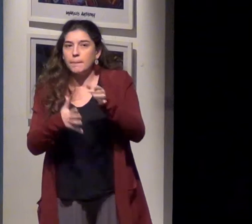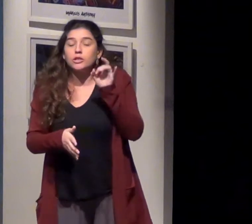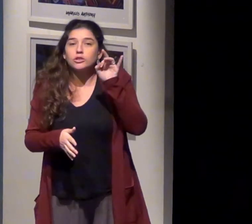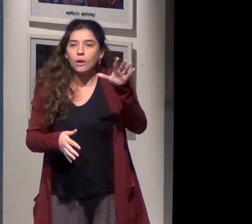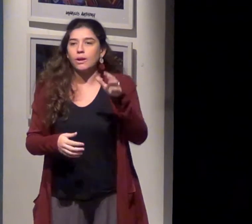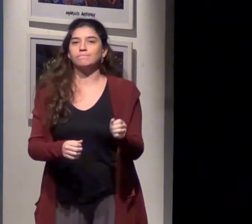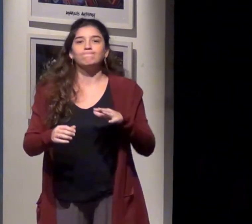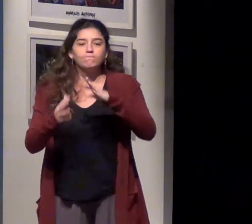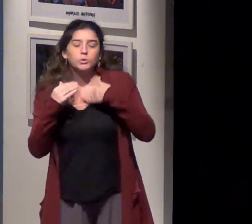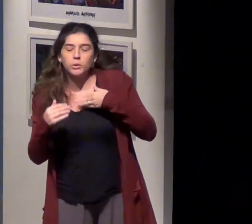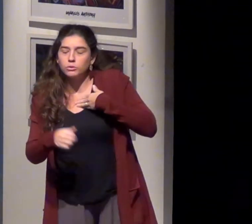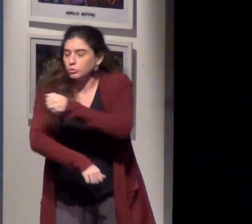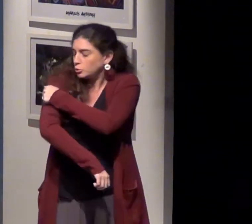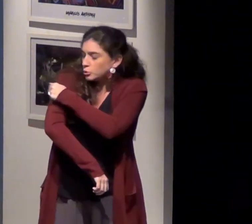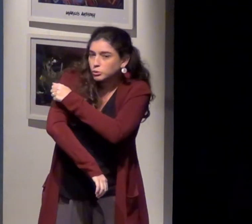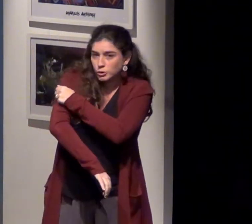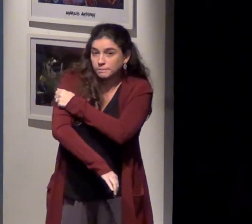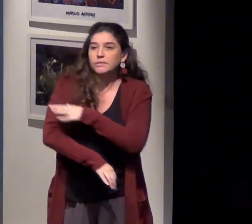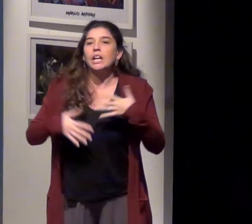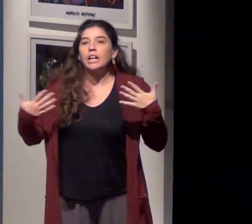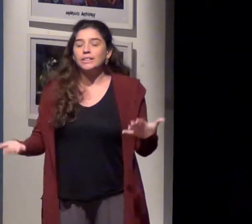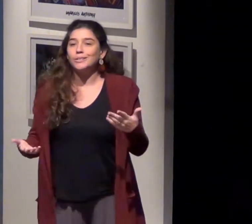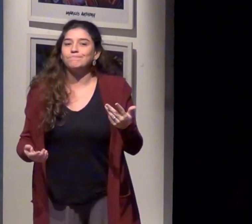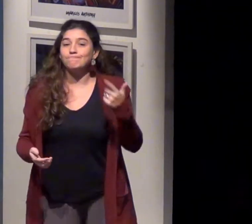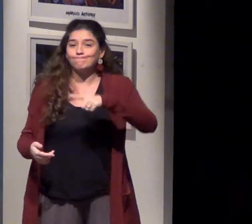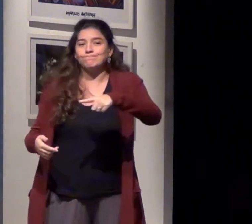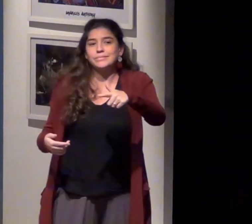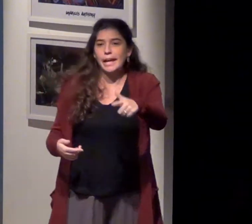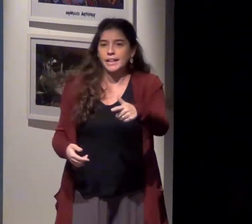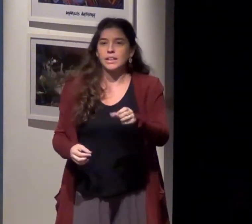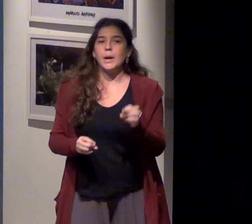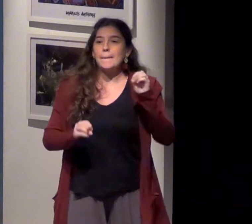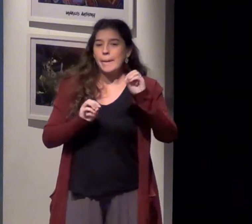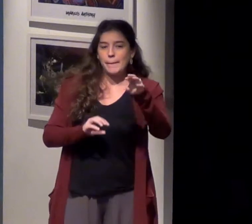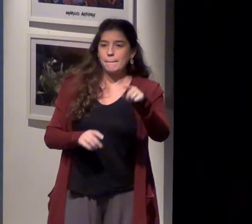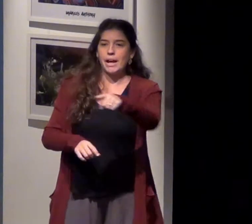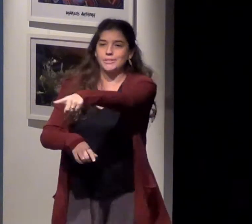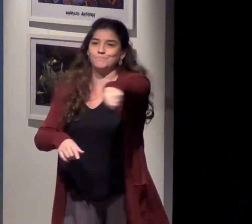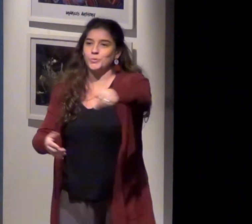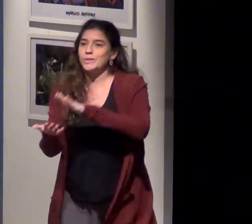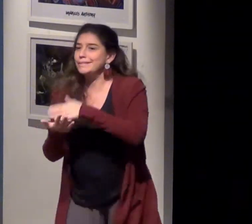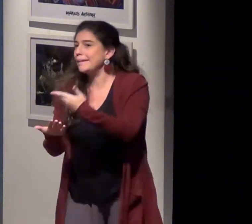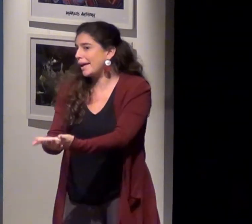É normal o ensino, normalmente o ensino da língua de sinais para os alunos